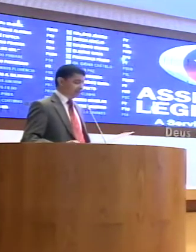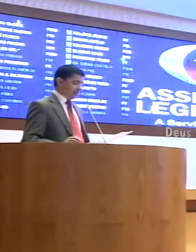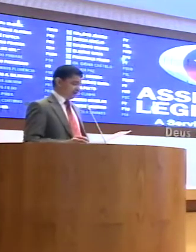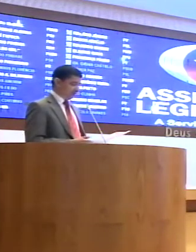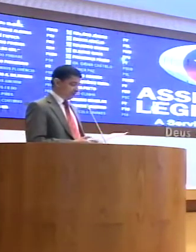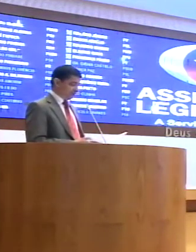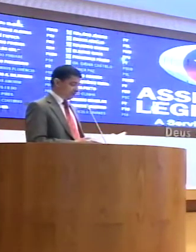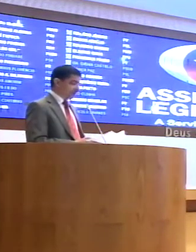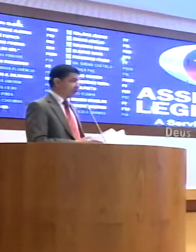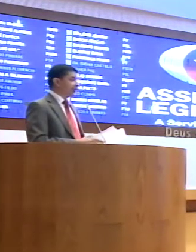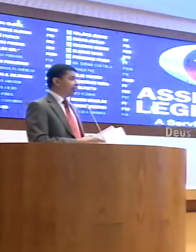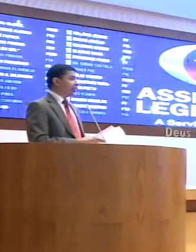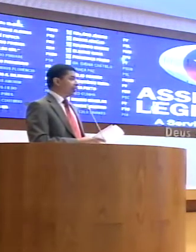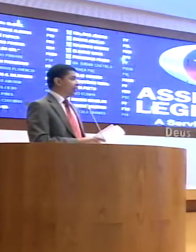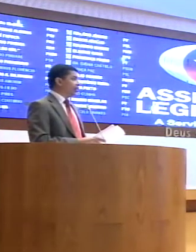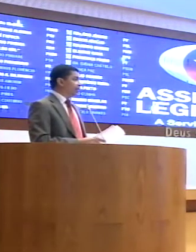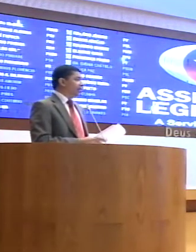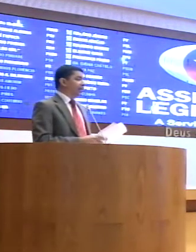regulares.